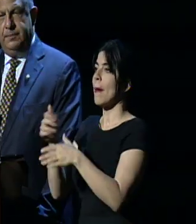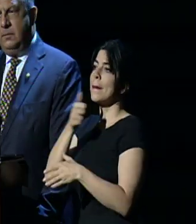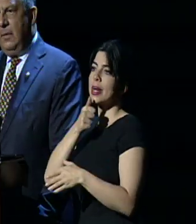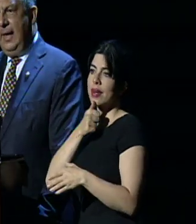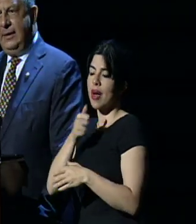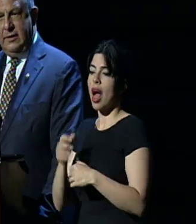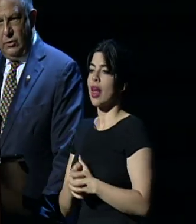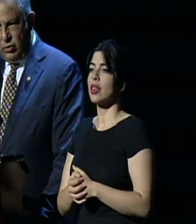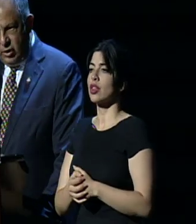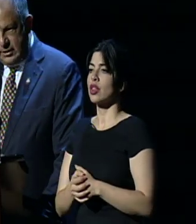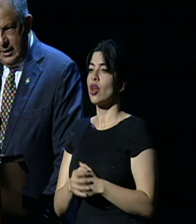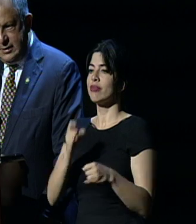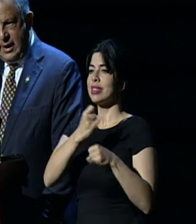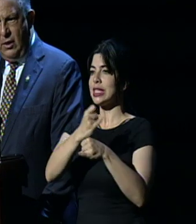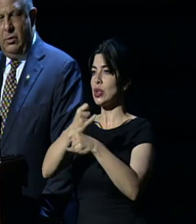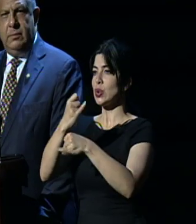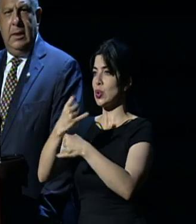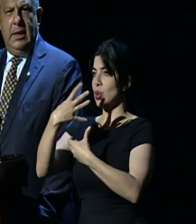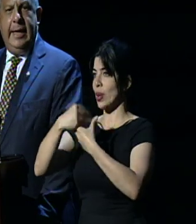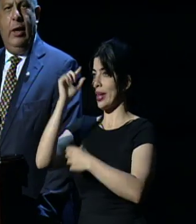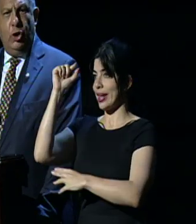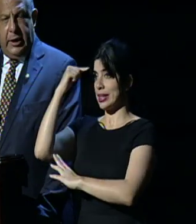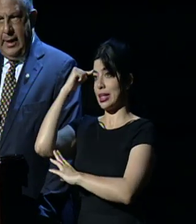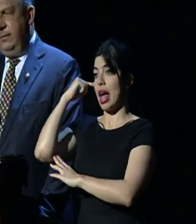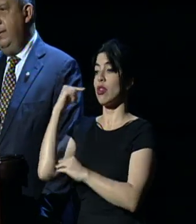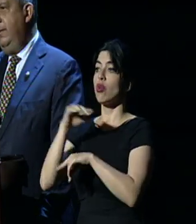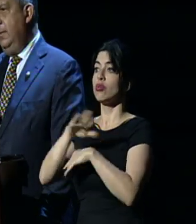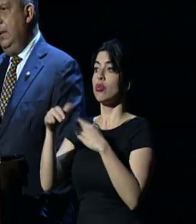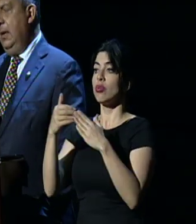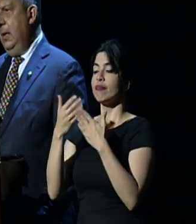privado, a las instituciones del Estado